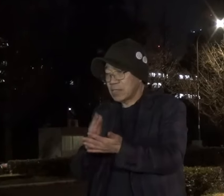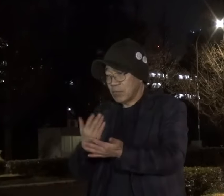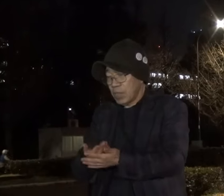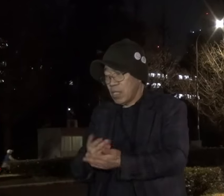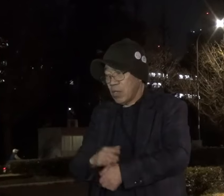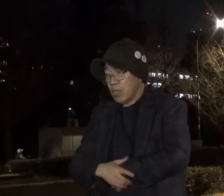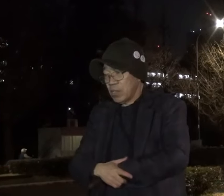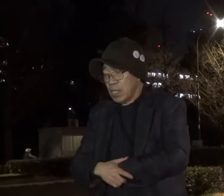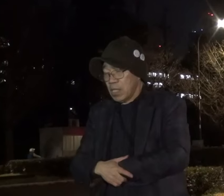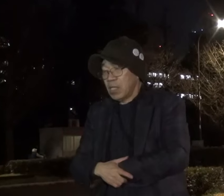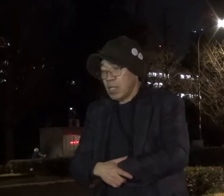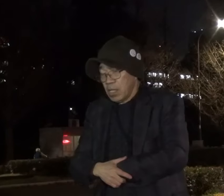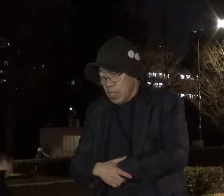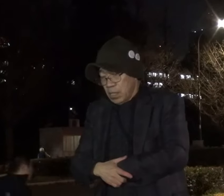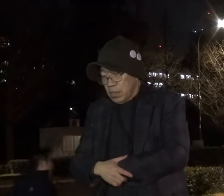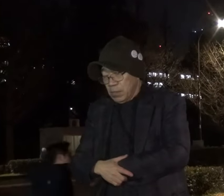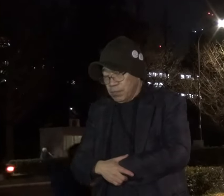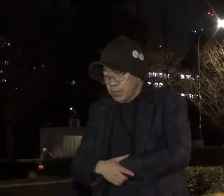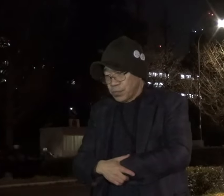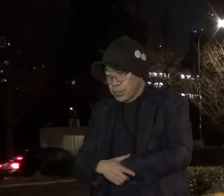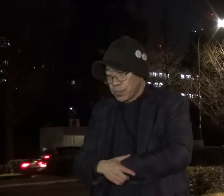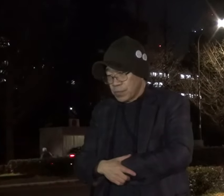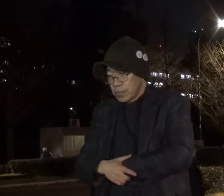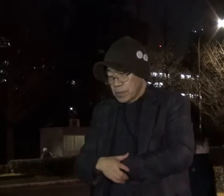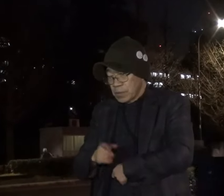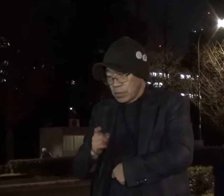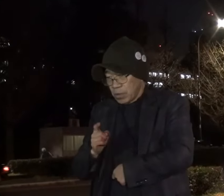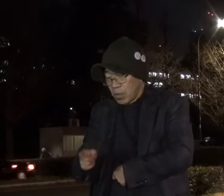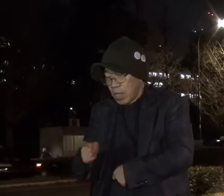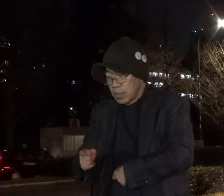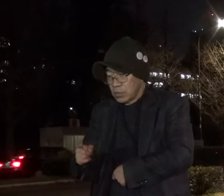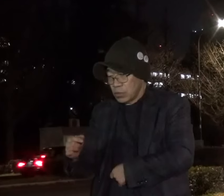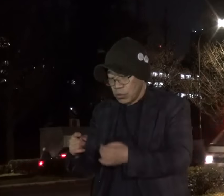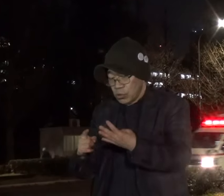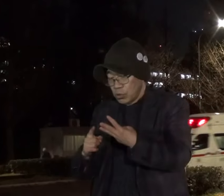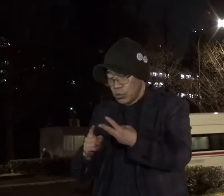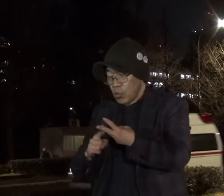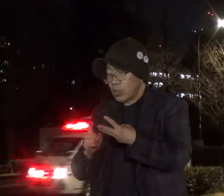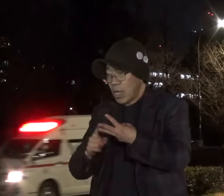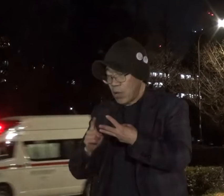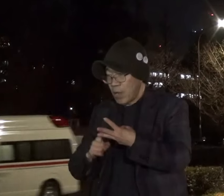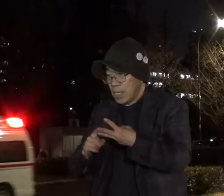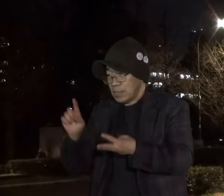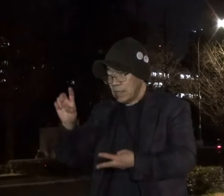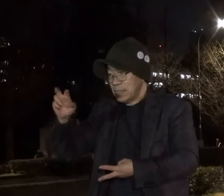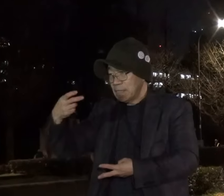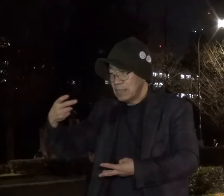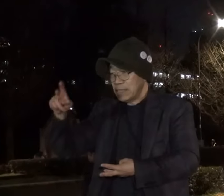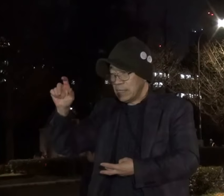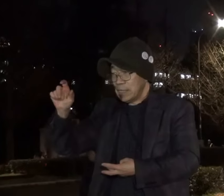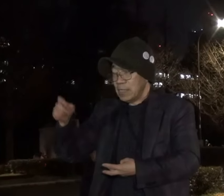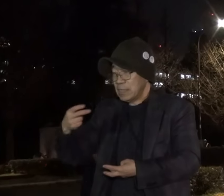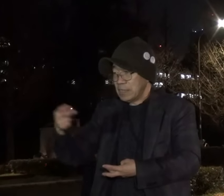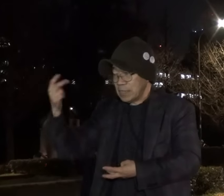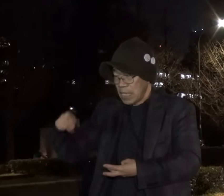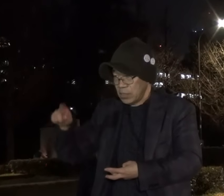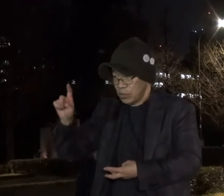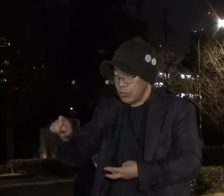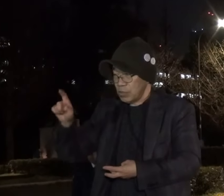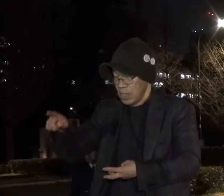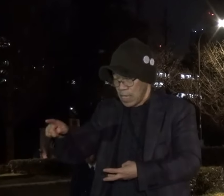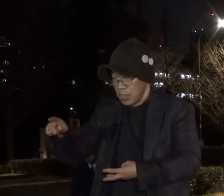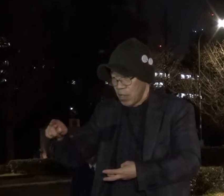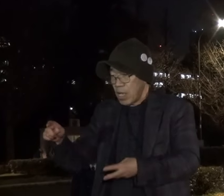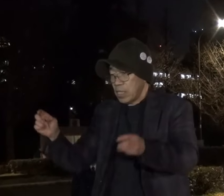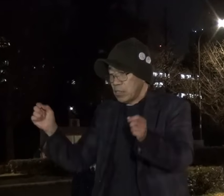住むための部屋を探さなければなりませんでした。長男は2011年の春に地元の高校への進学が決まってい